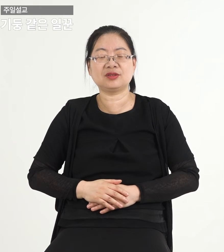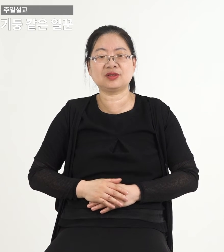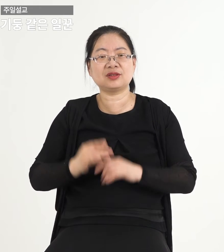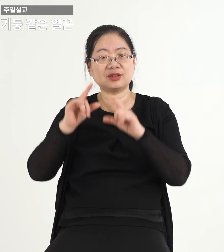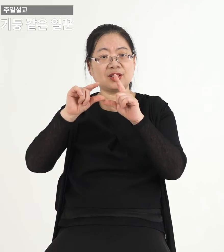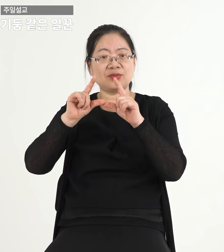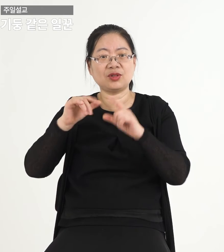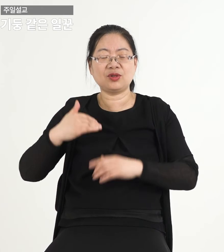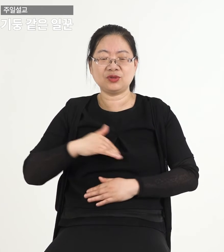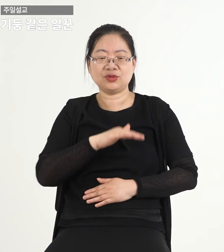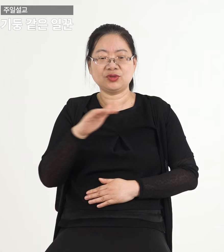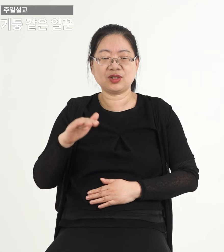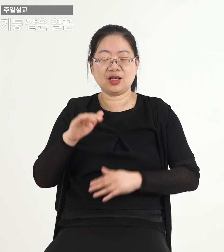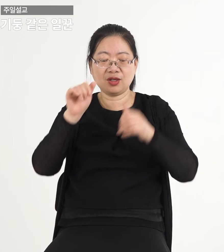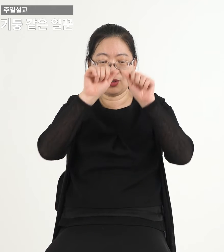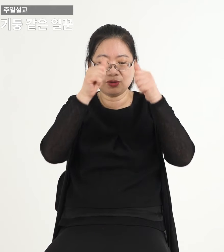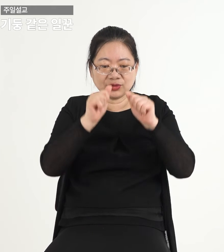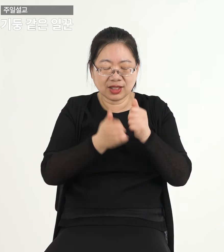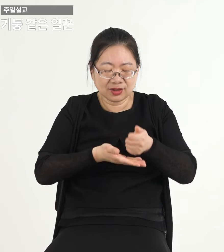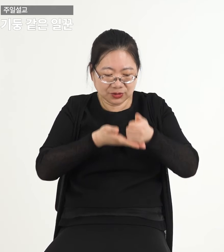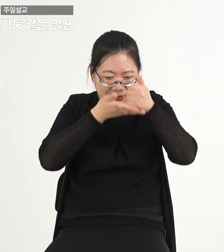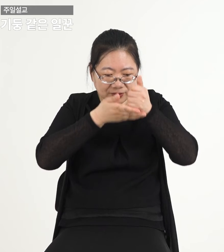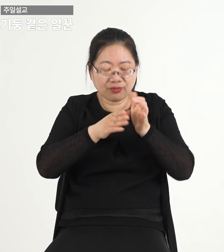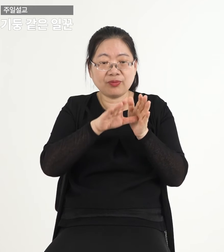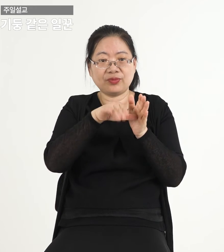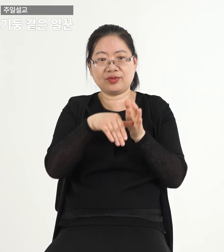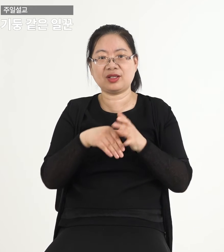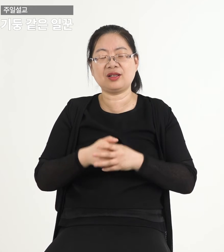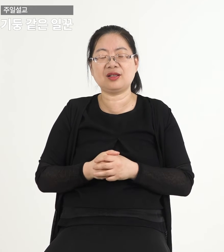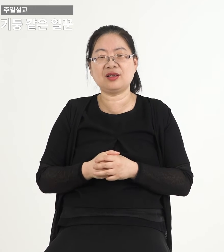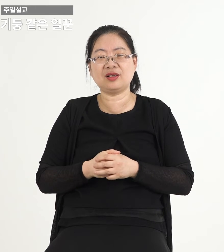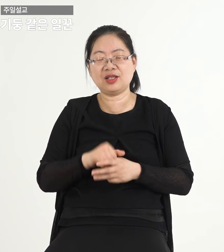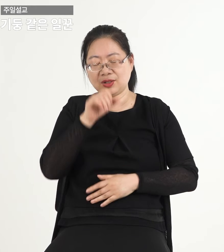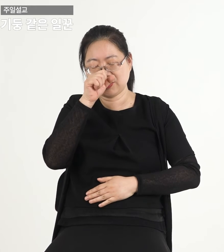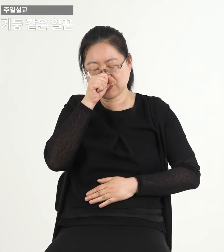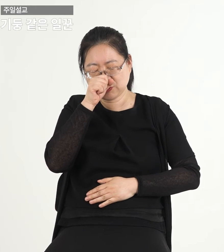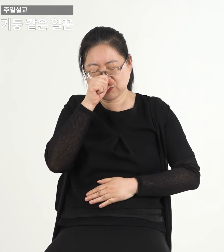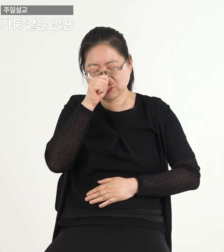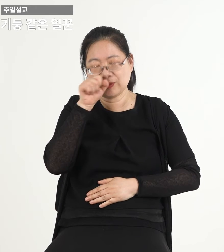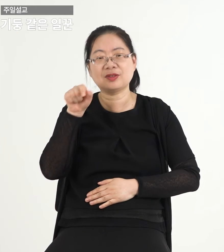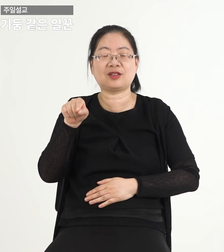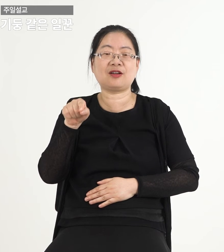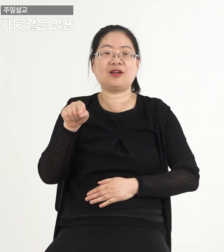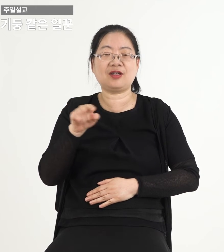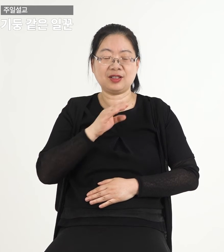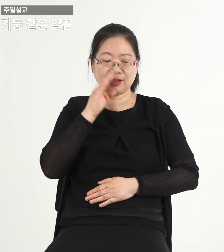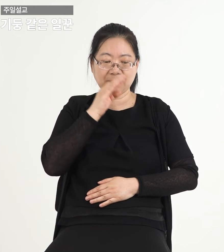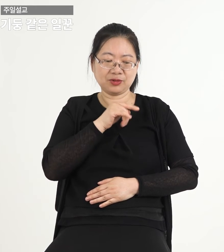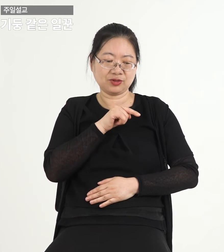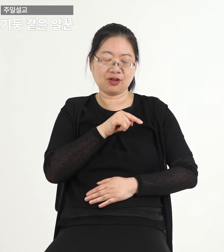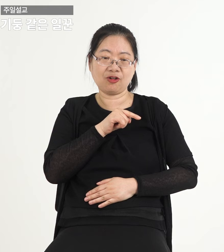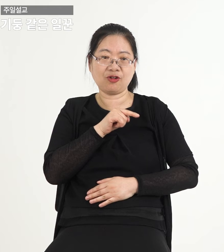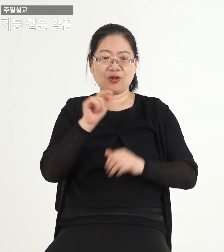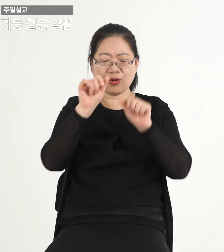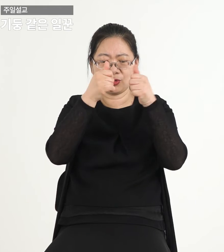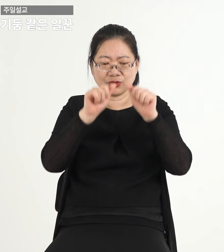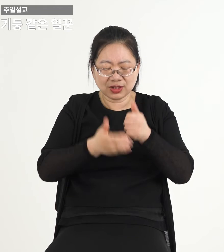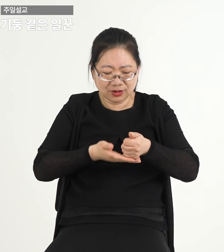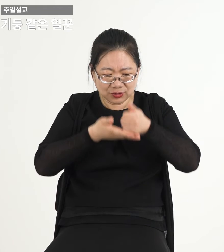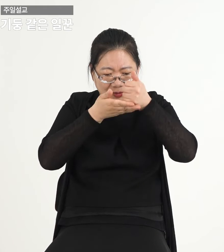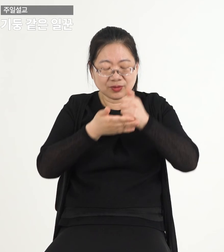대체적으로 우리가 우상 숭배를 할 때는 좋은 것들이에요. 나쁜 것들을 우상 숭배하지